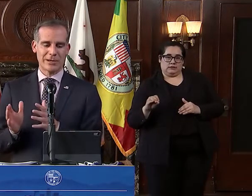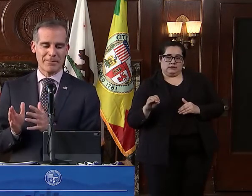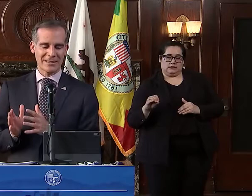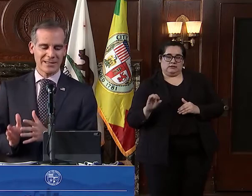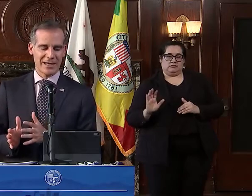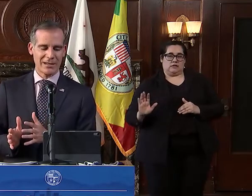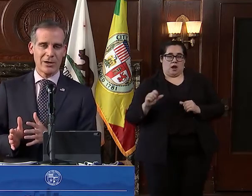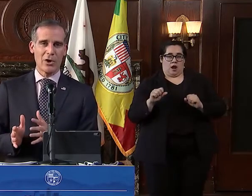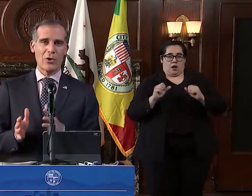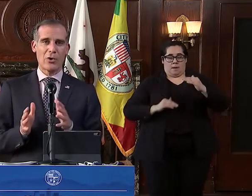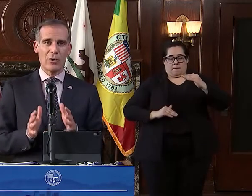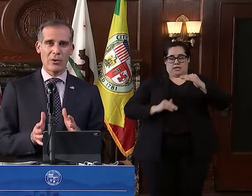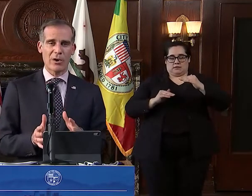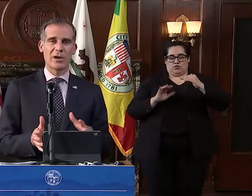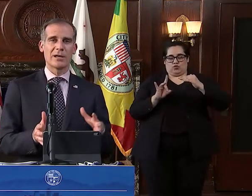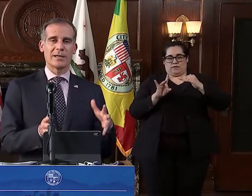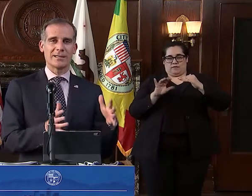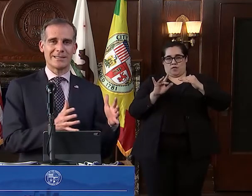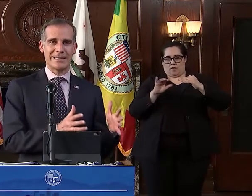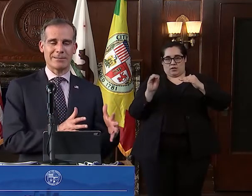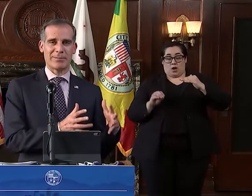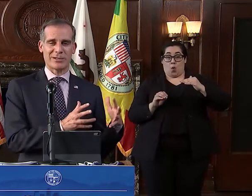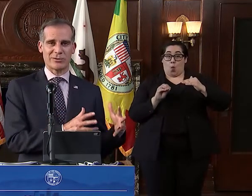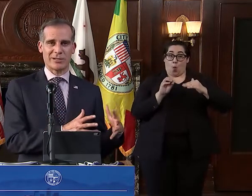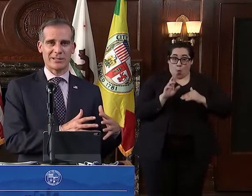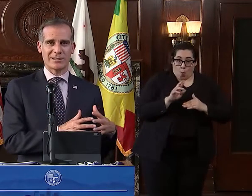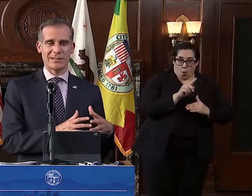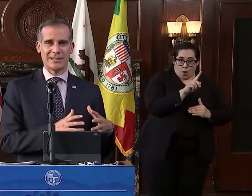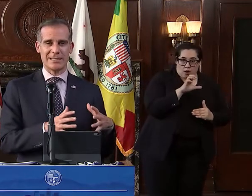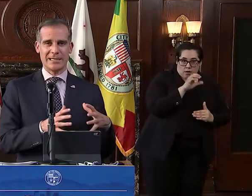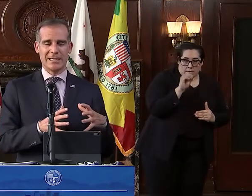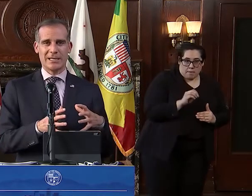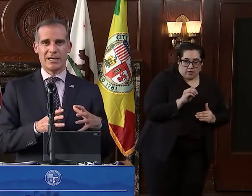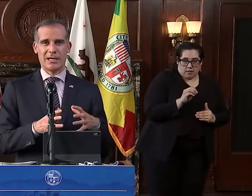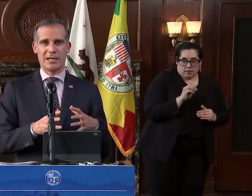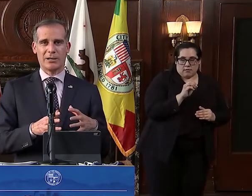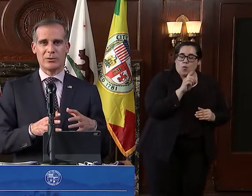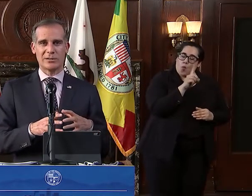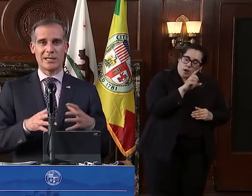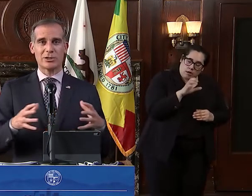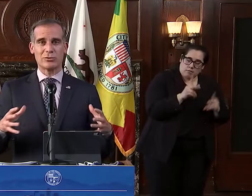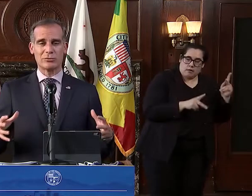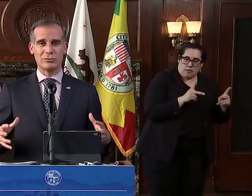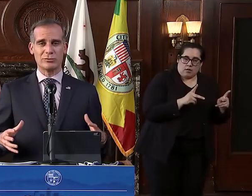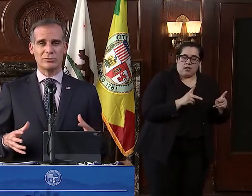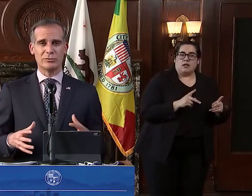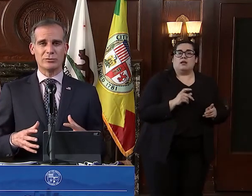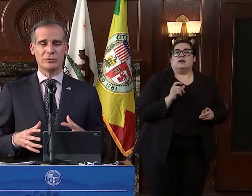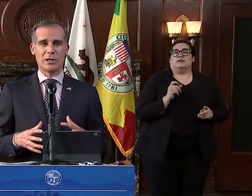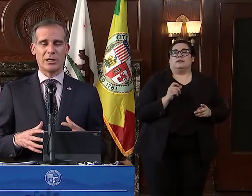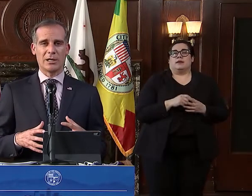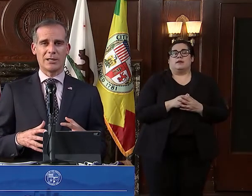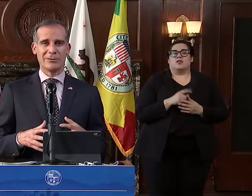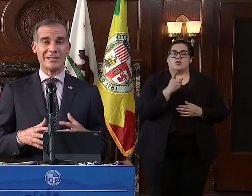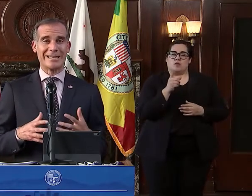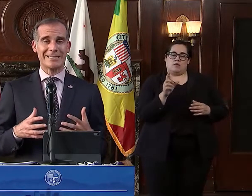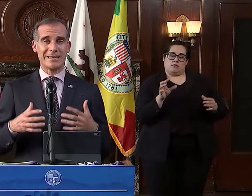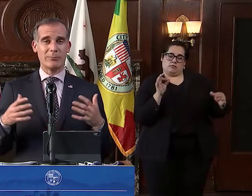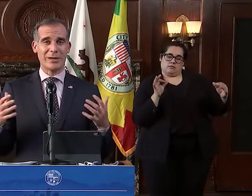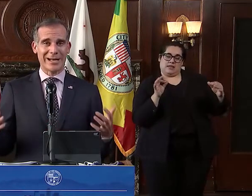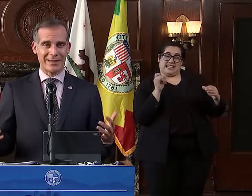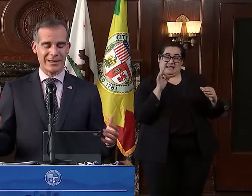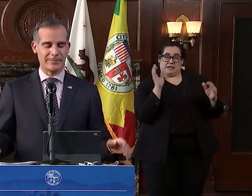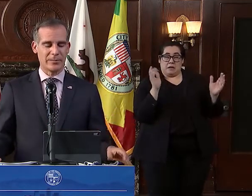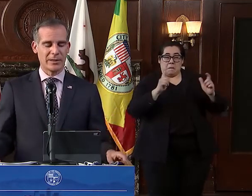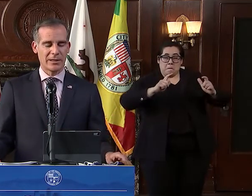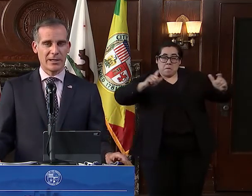25% de su capacidad o 100 personas si ustedes son una iglesia